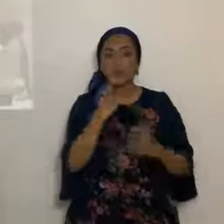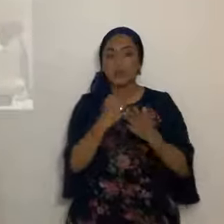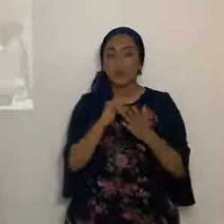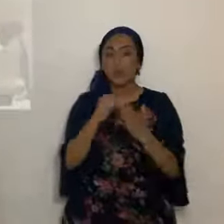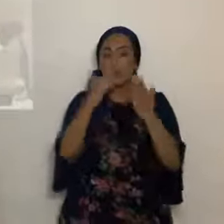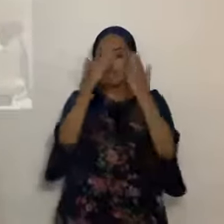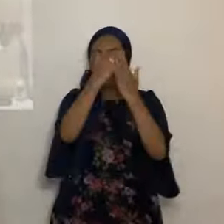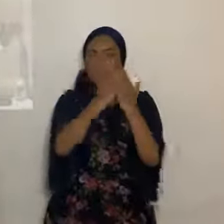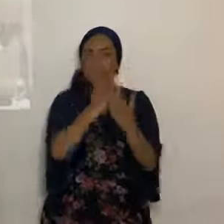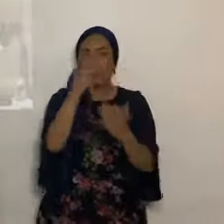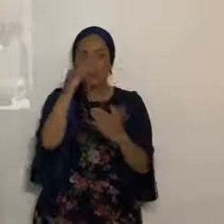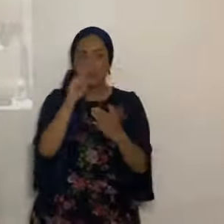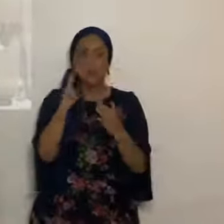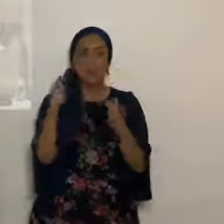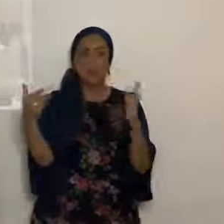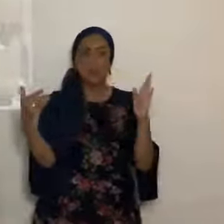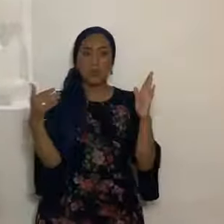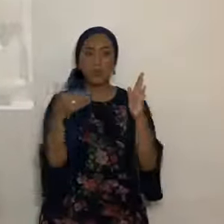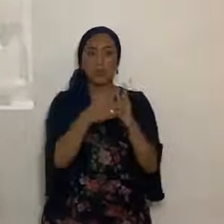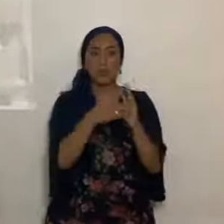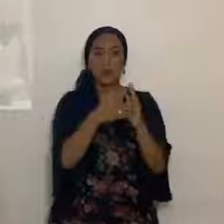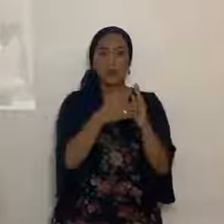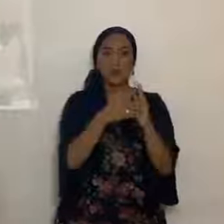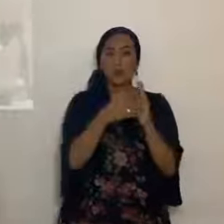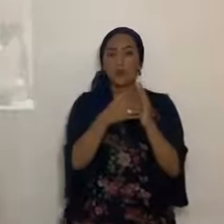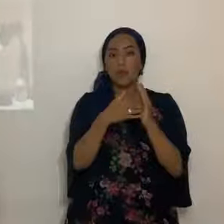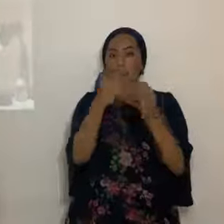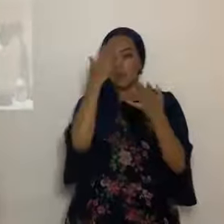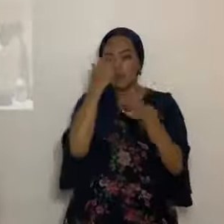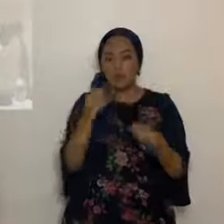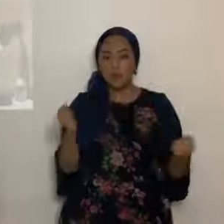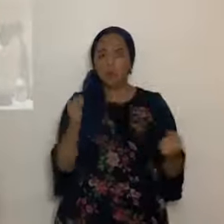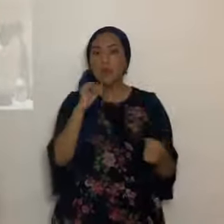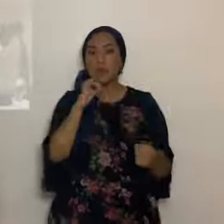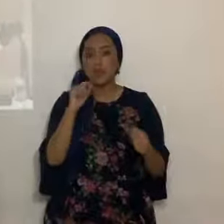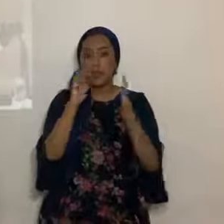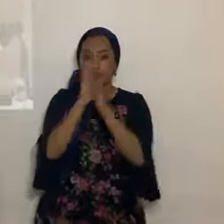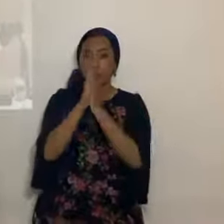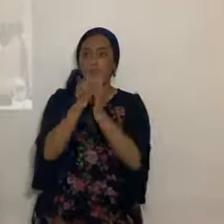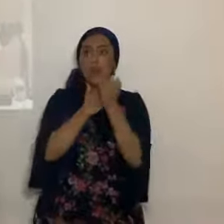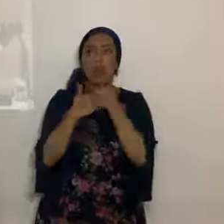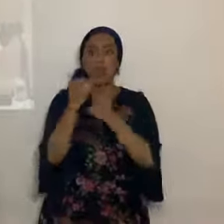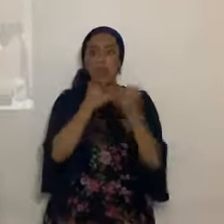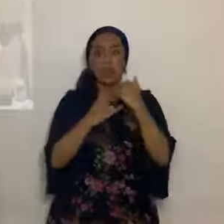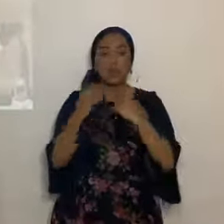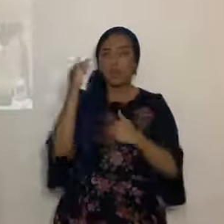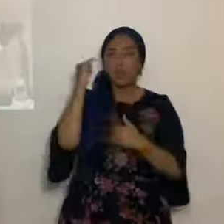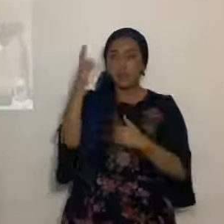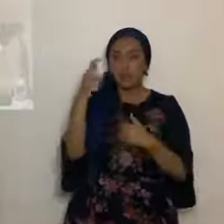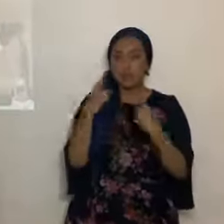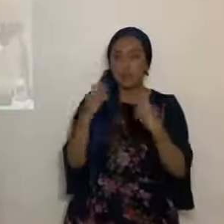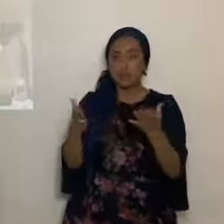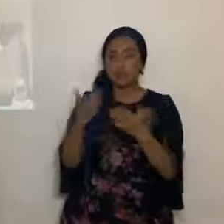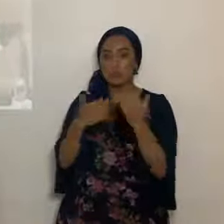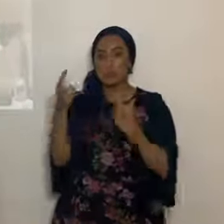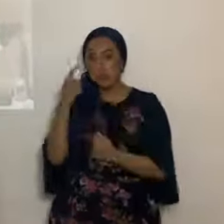puntos para para bloquear la sanidad es pedir equivocadamente a Yahweh que haga